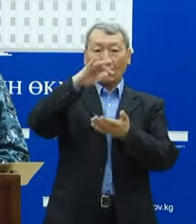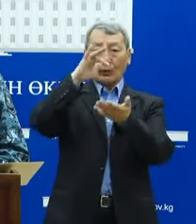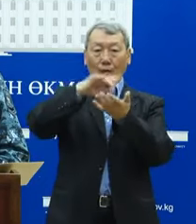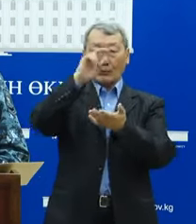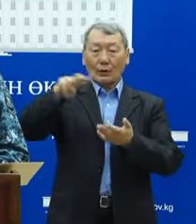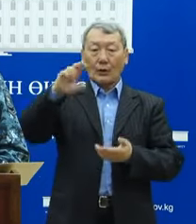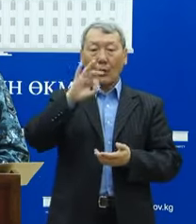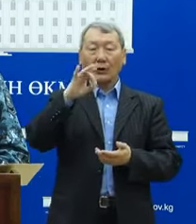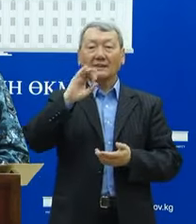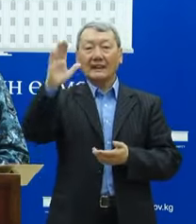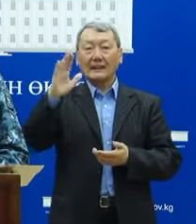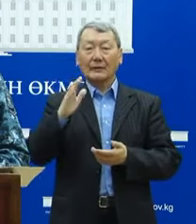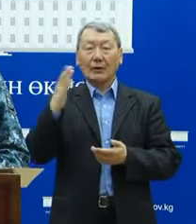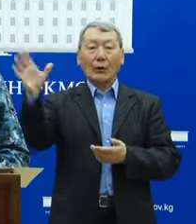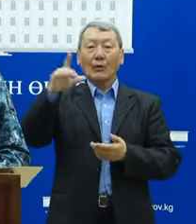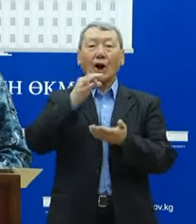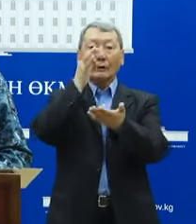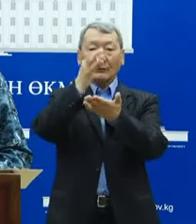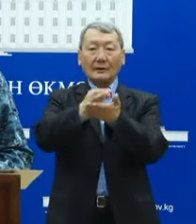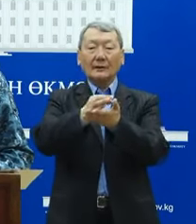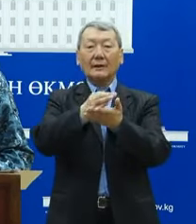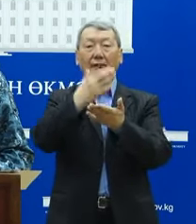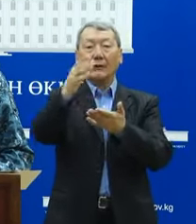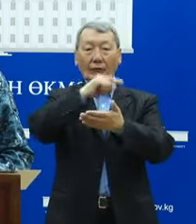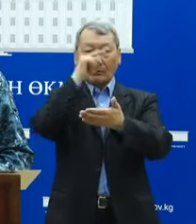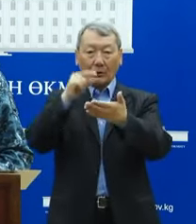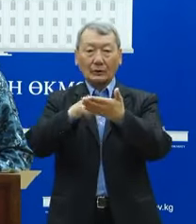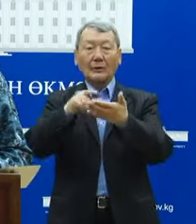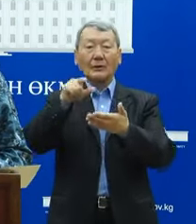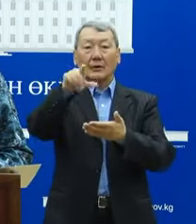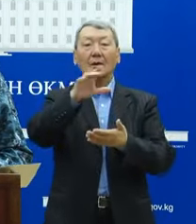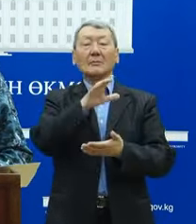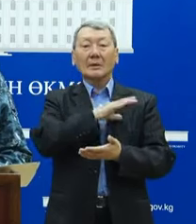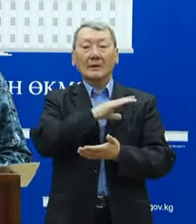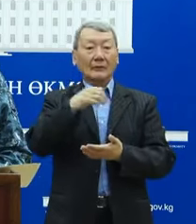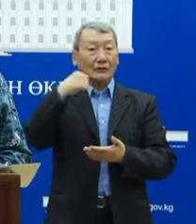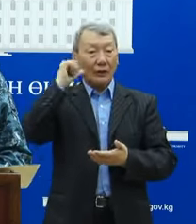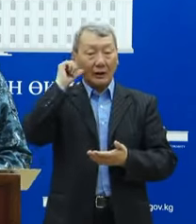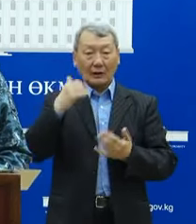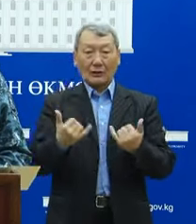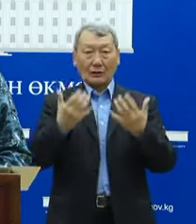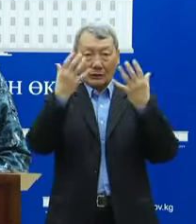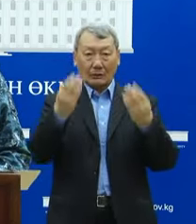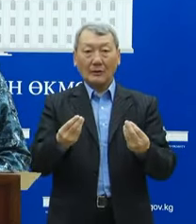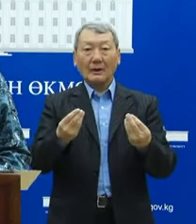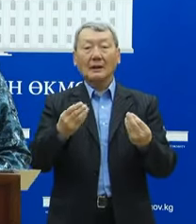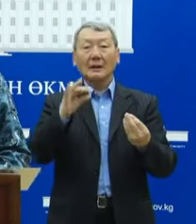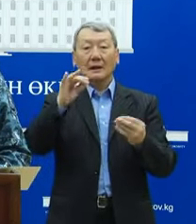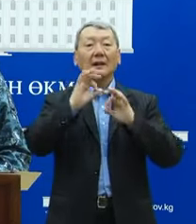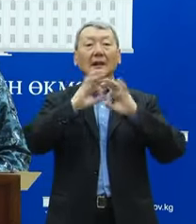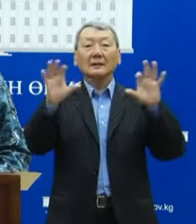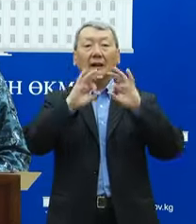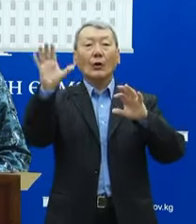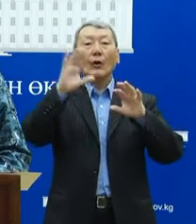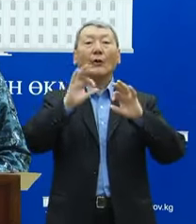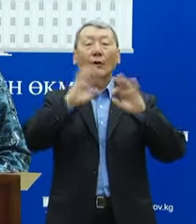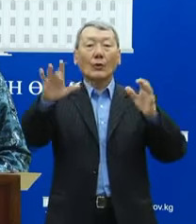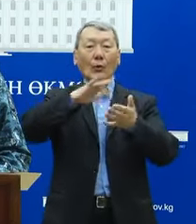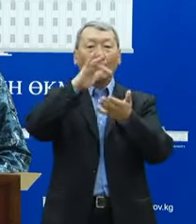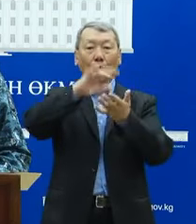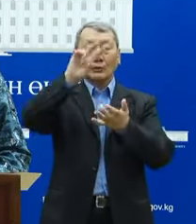Бишкек Орозалиев Алмаз Кыдырмаевич. Он ответил на все вопросы, которые у нас были вчера и сегодня, и рассказал информацию о